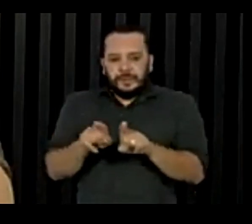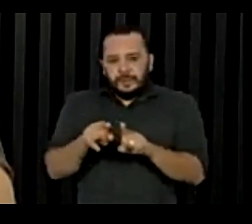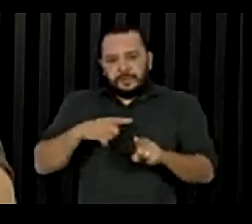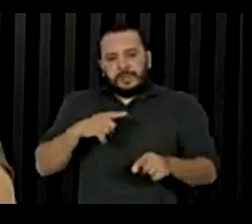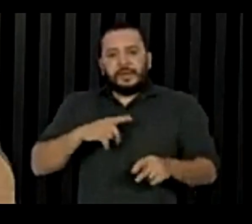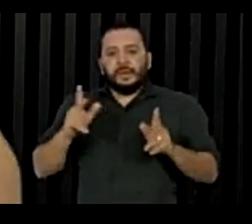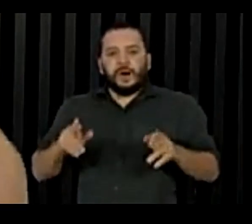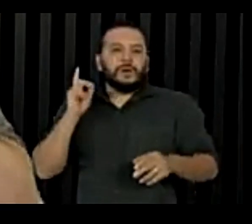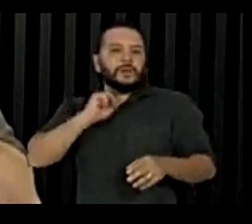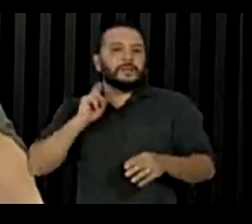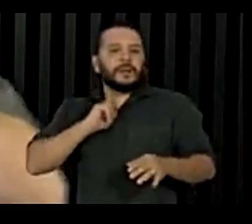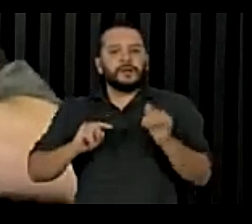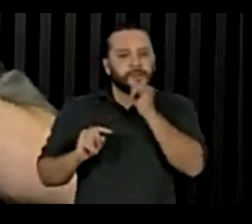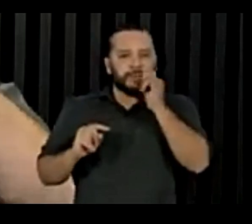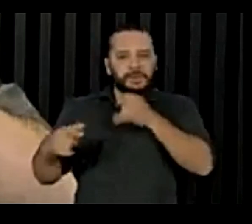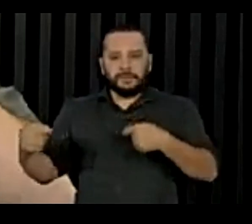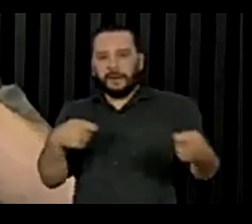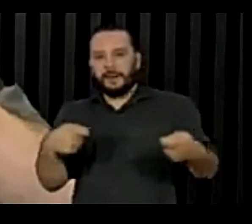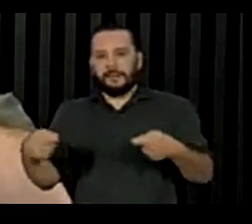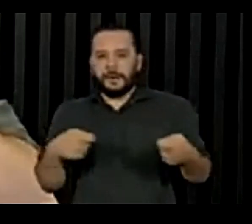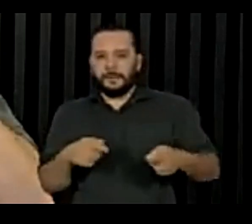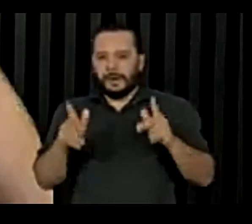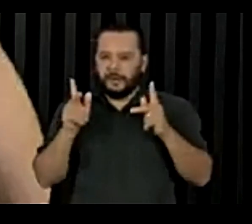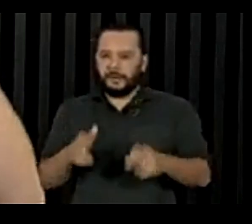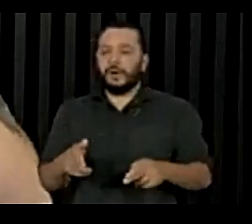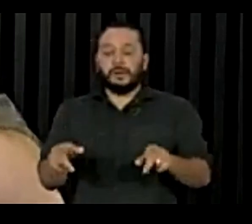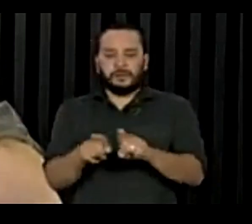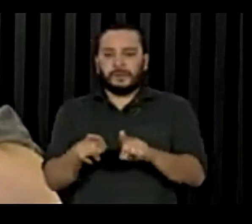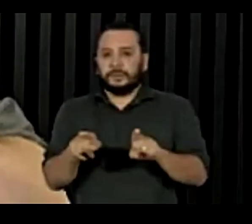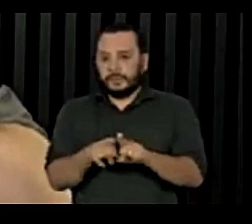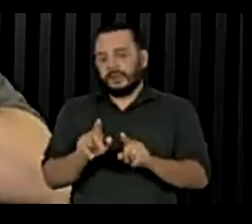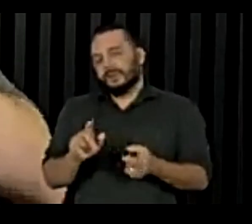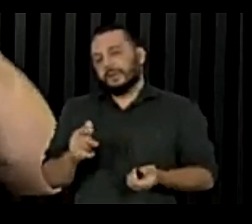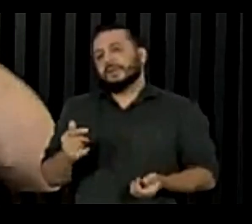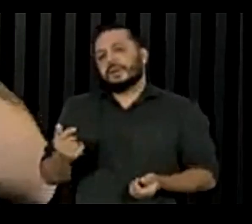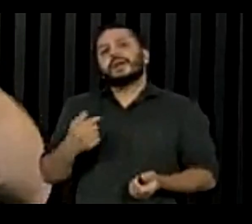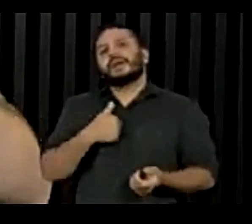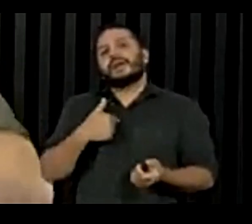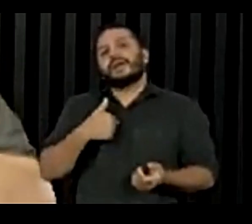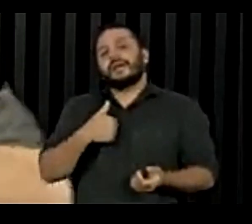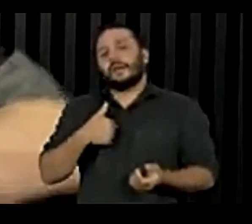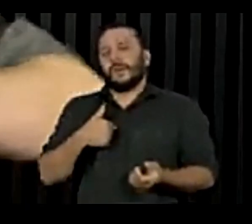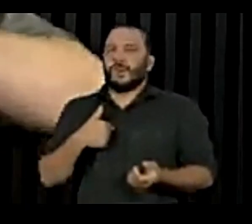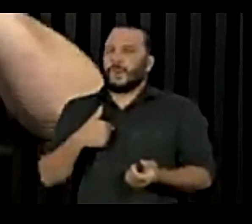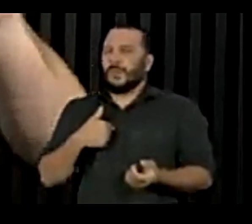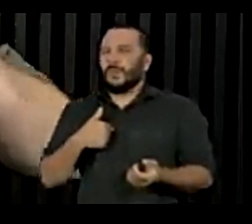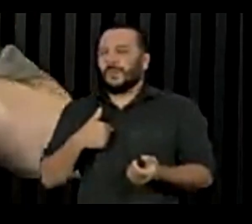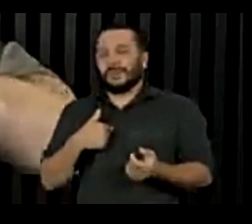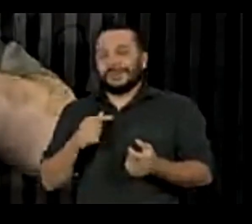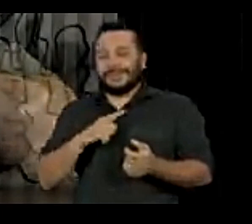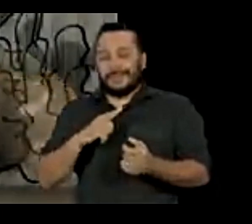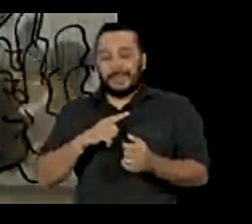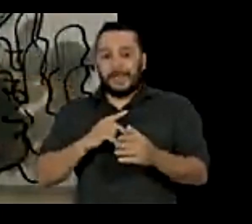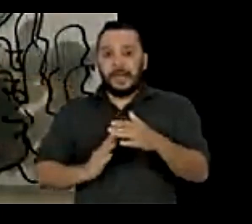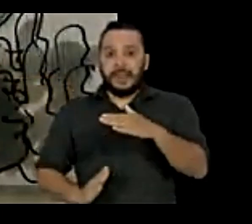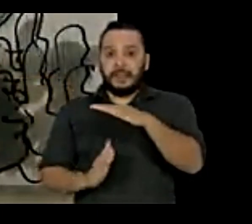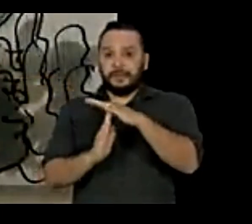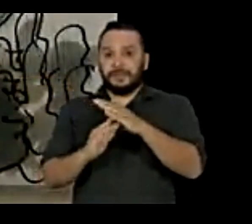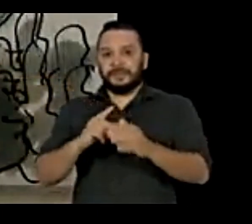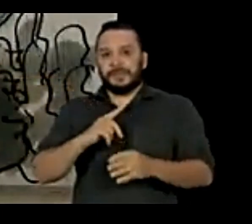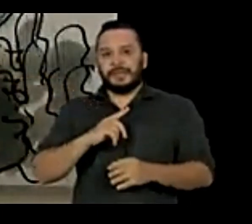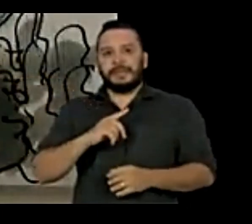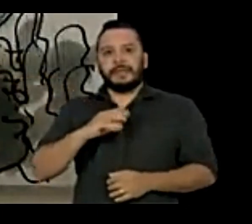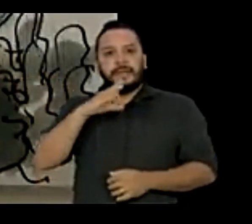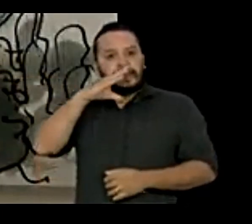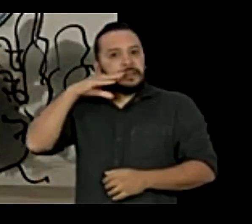Brasil. E eu costumo traçar os meus opostos, ou seja, os meus limites ali entre o Ciro e o Amoedo.